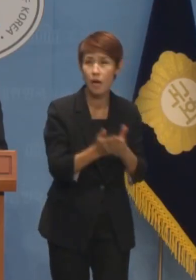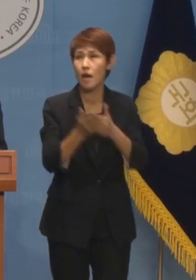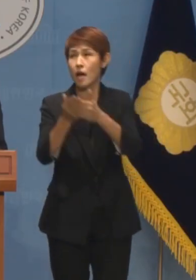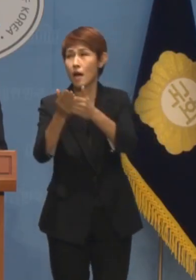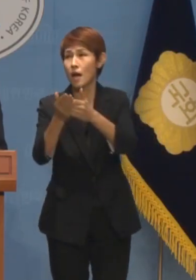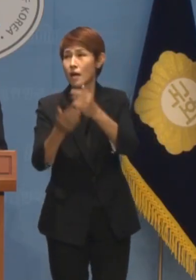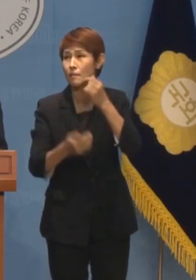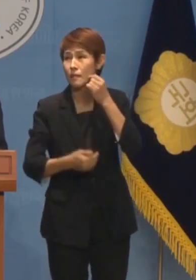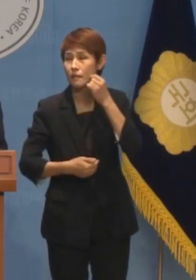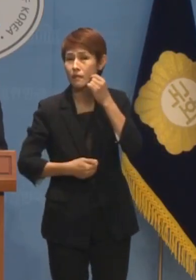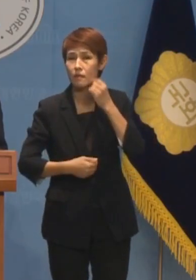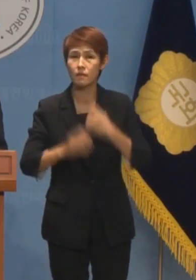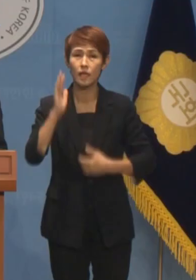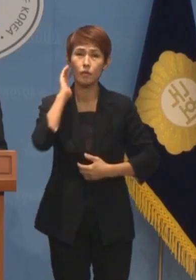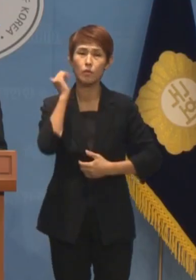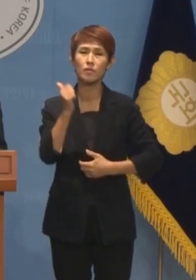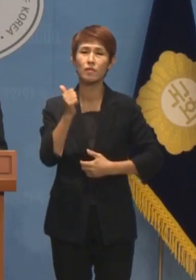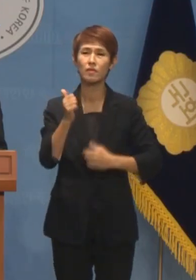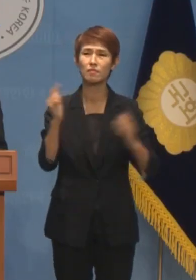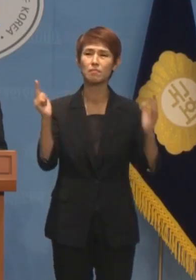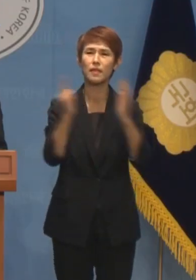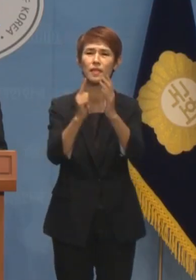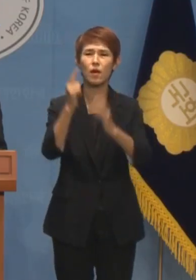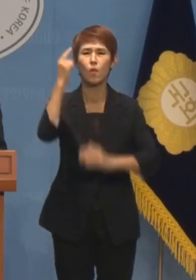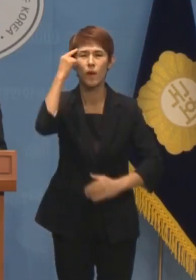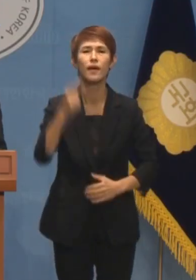고기 만찬은 도대체 왜 한 겁니까?